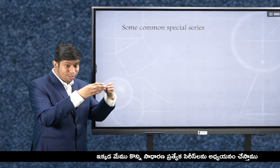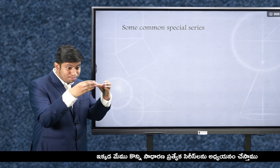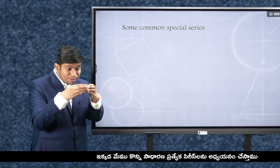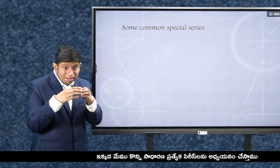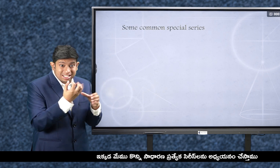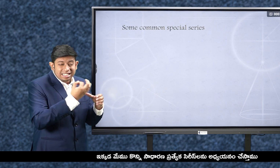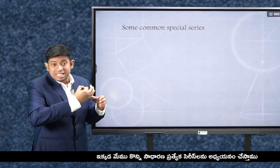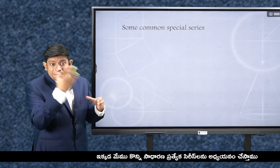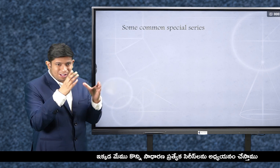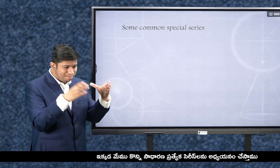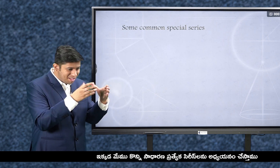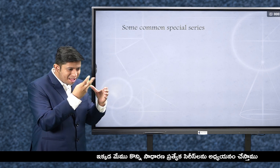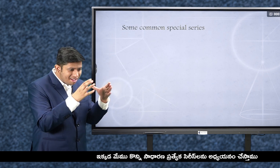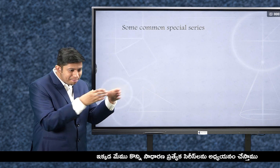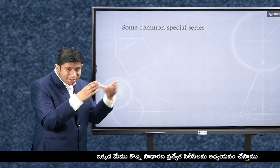ప్రత్యేక సిరీస్లను అధ్యయనం చేస్తాము.